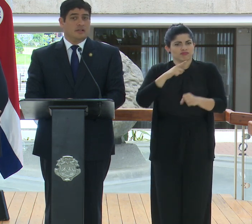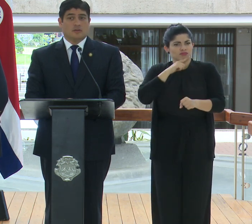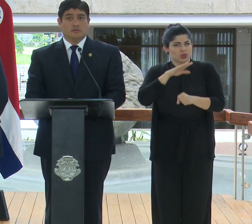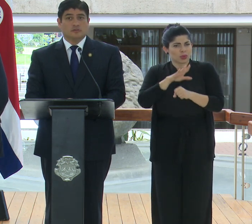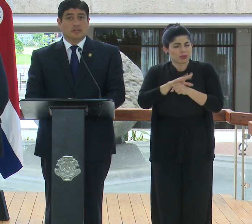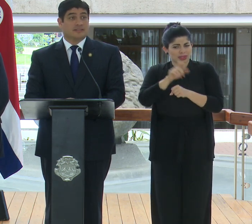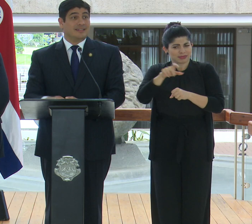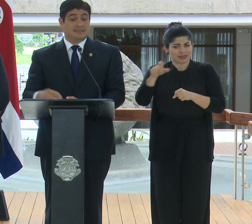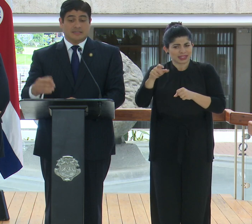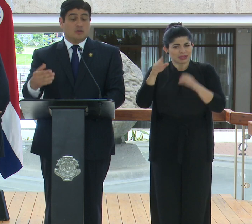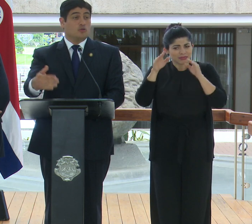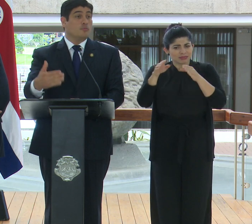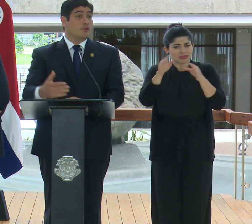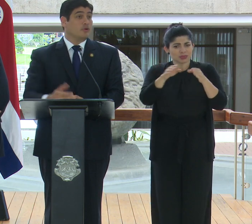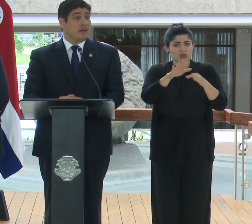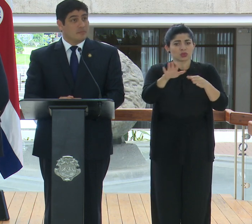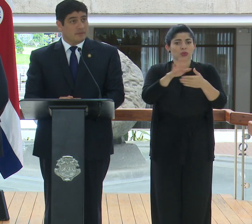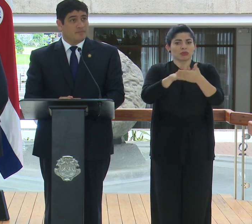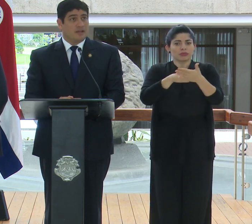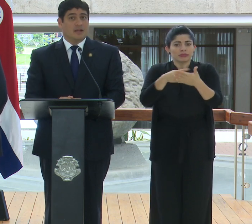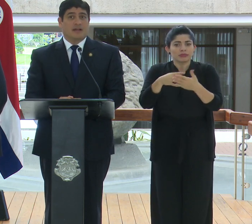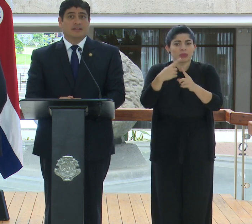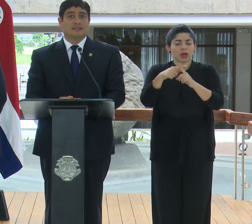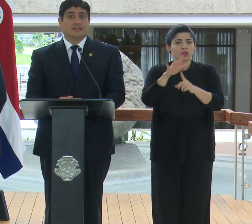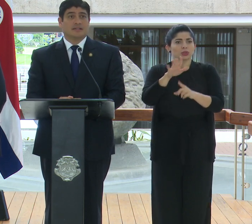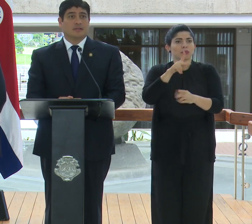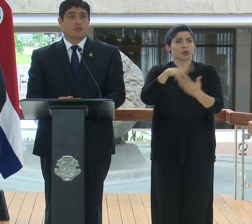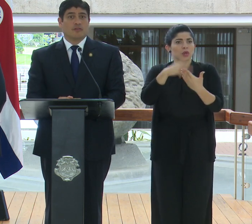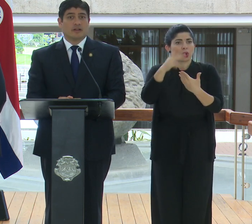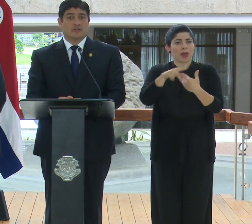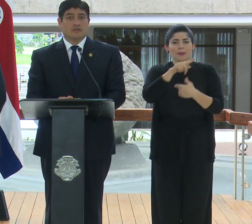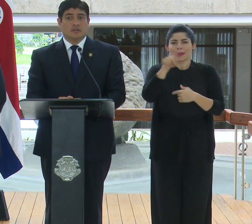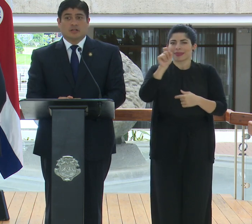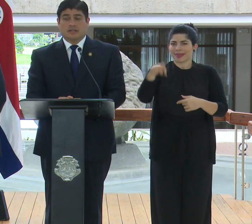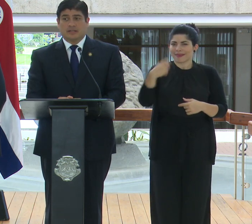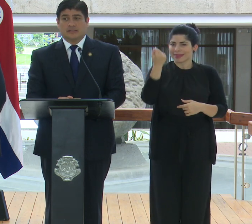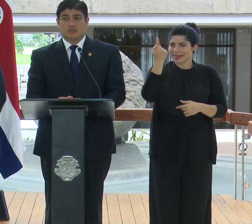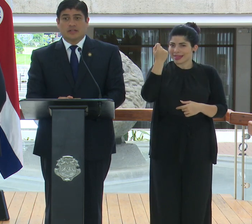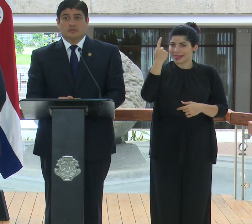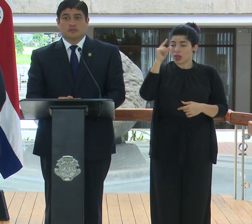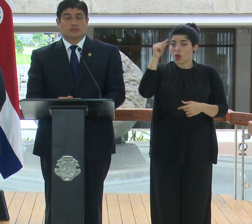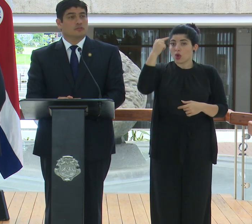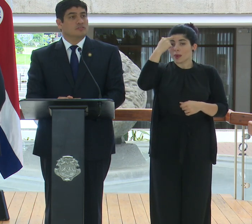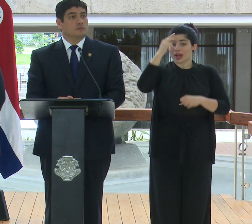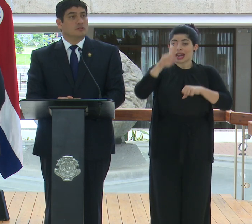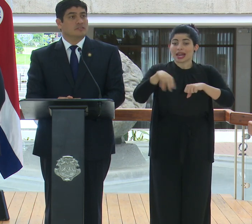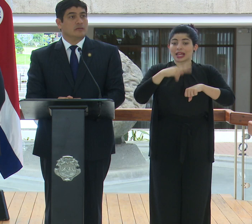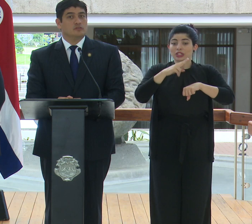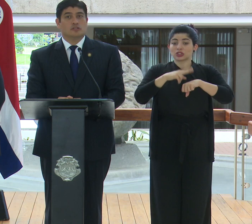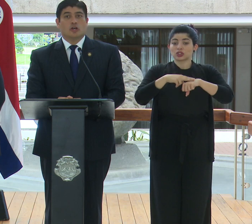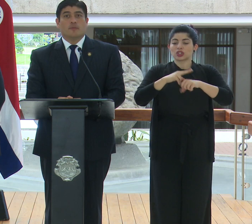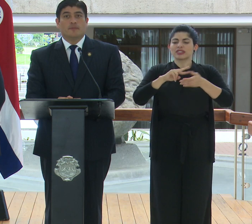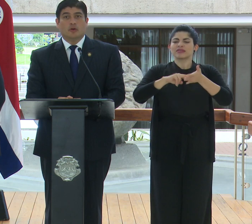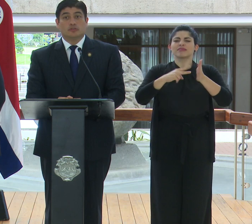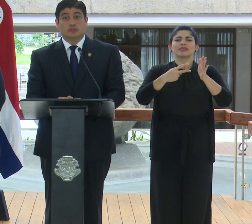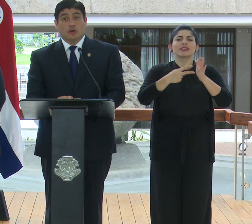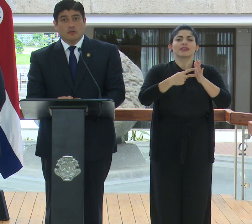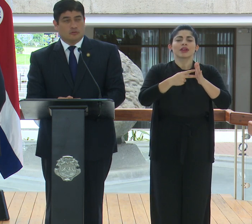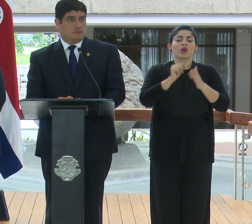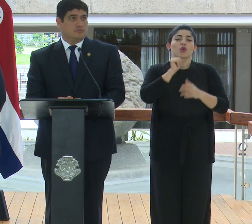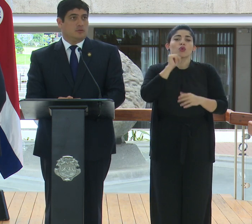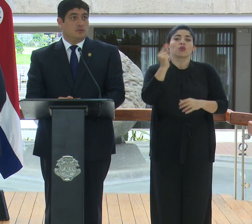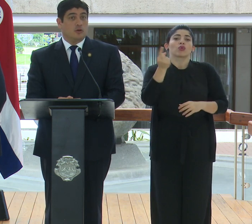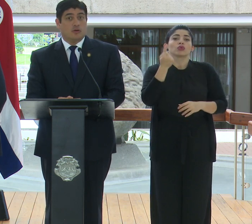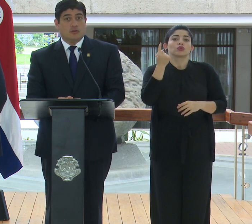comprometida con sus carteras y con un programa. Hay que entender que el gobierno nacional, nosotros lo conceptualizamos no